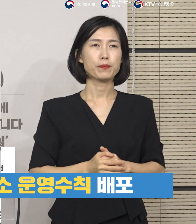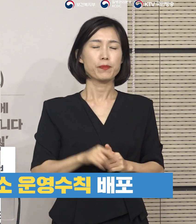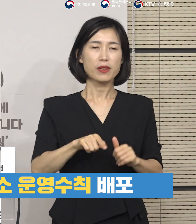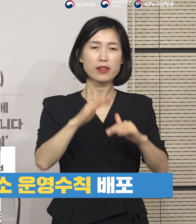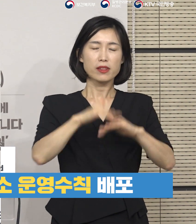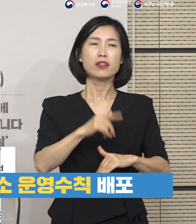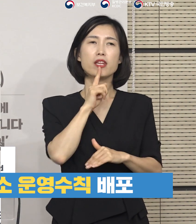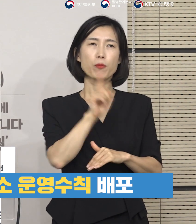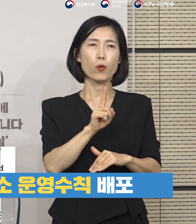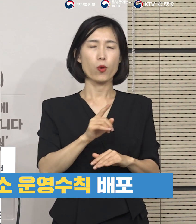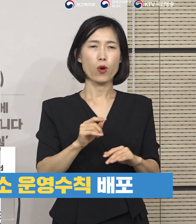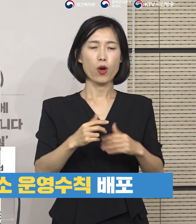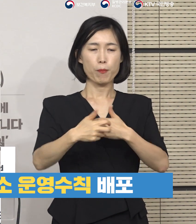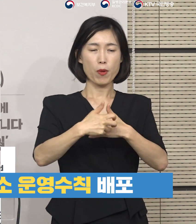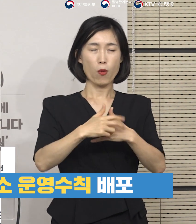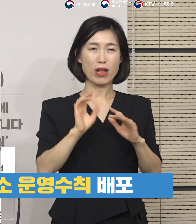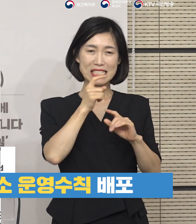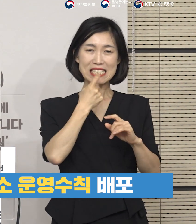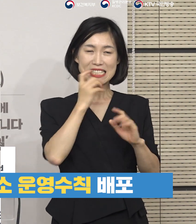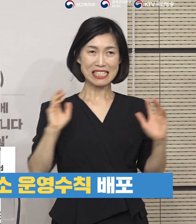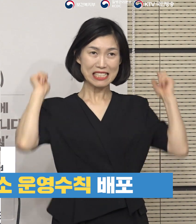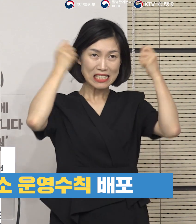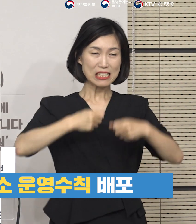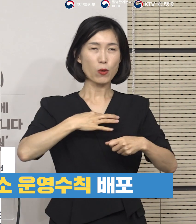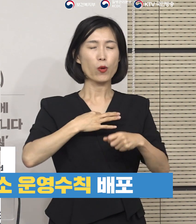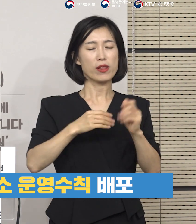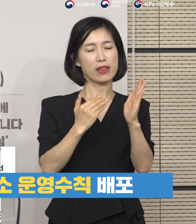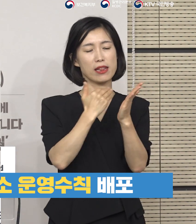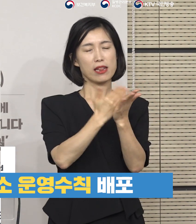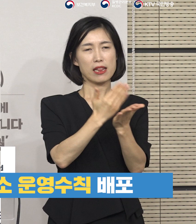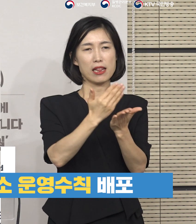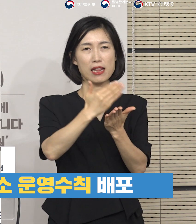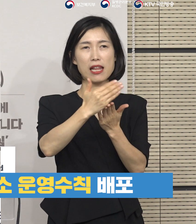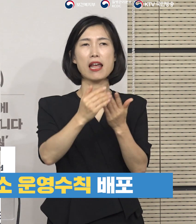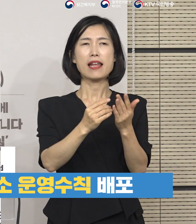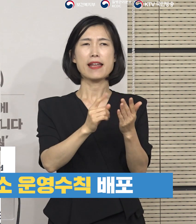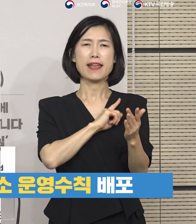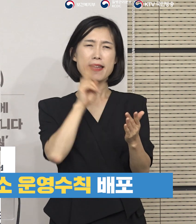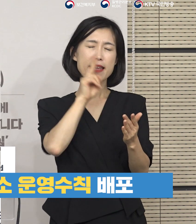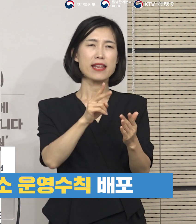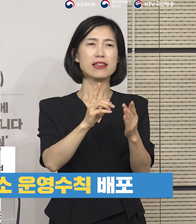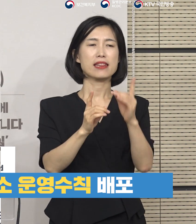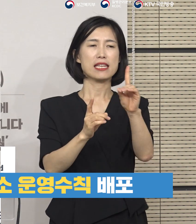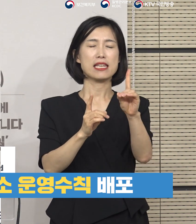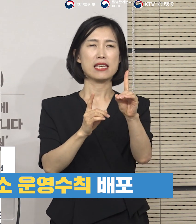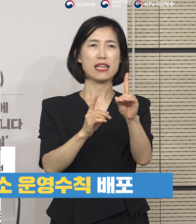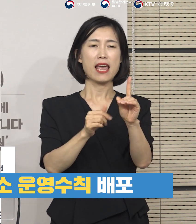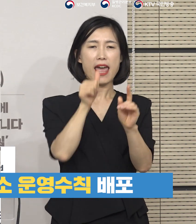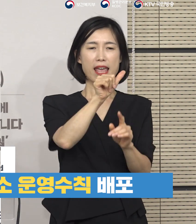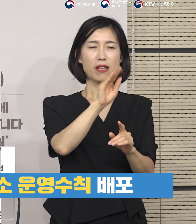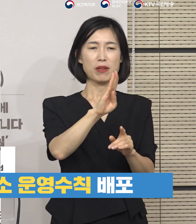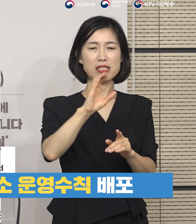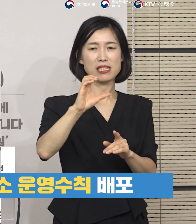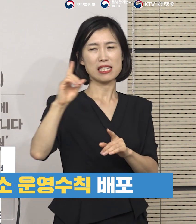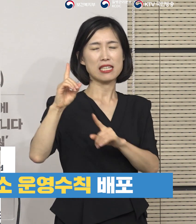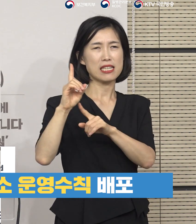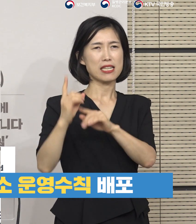것 같습니다. 우선 현재 레벨 D 보호 장비를 입는